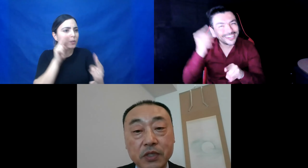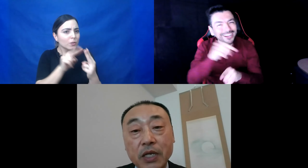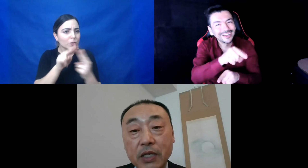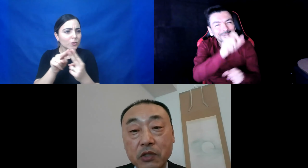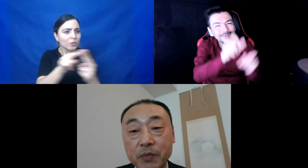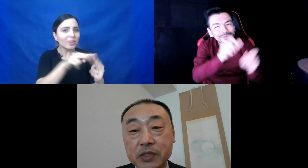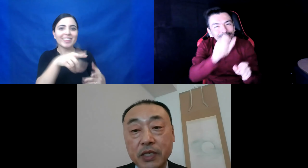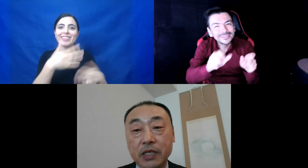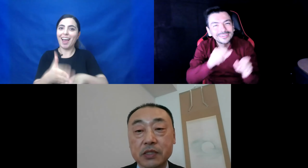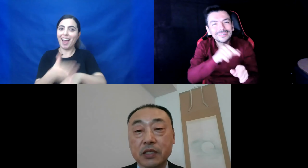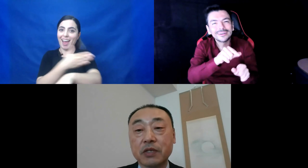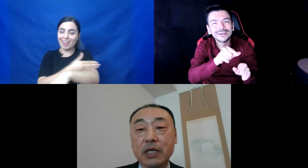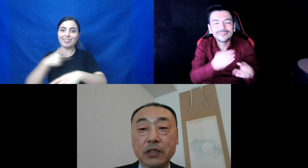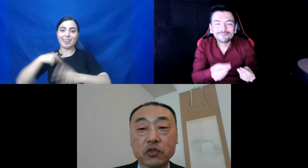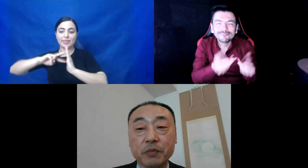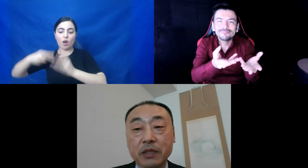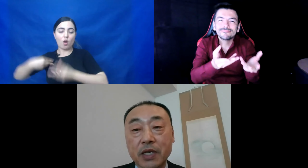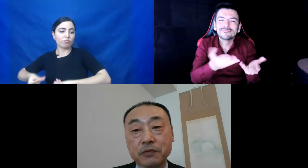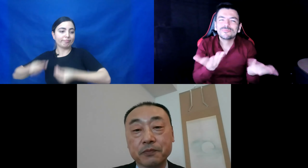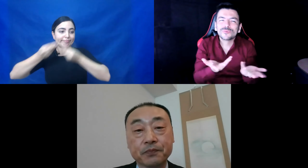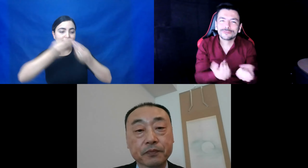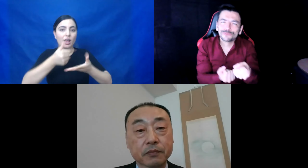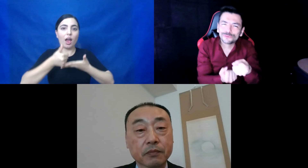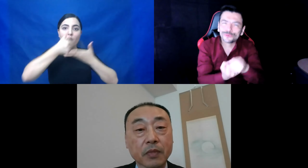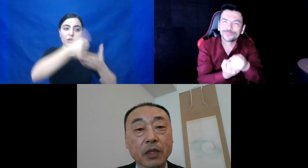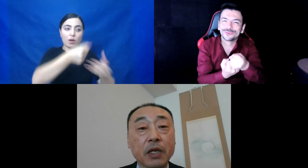beneficiarios a través de este gran documental.